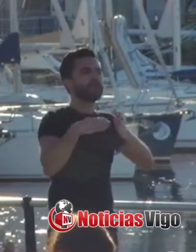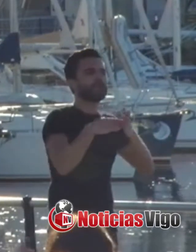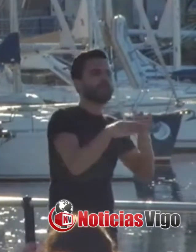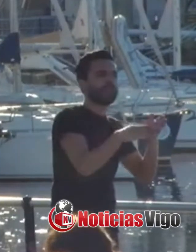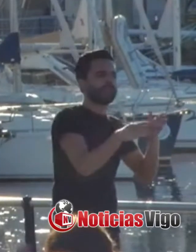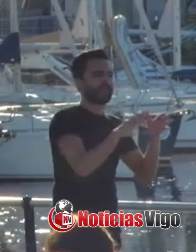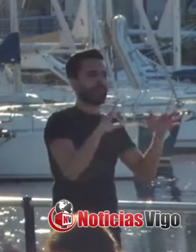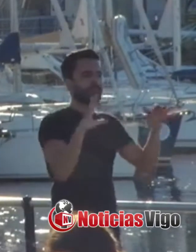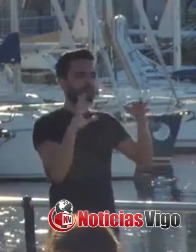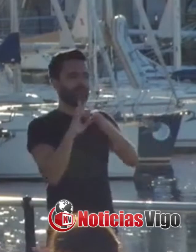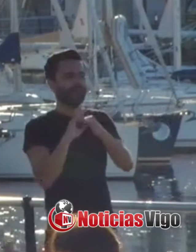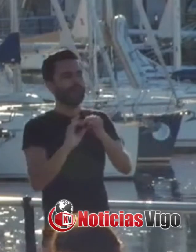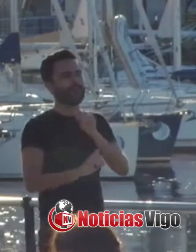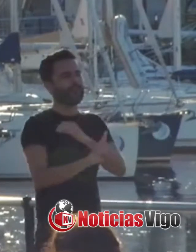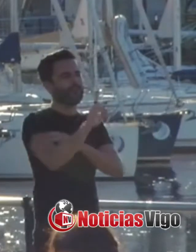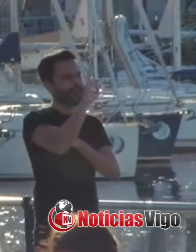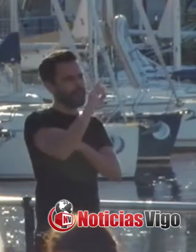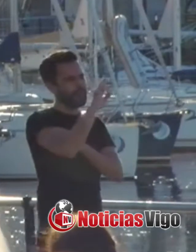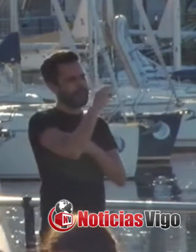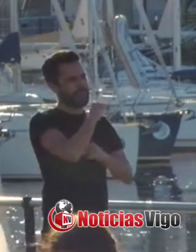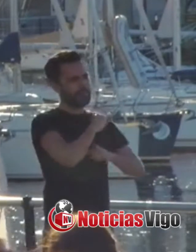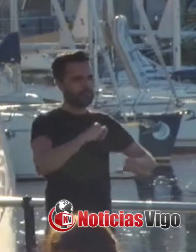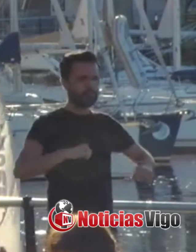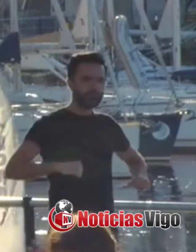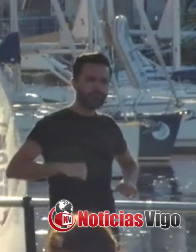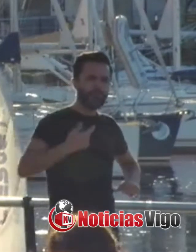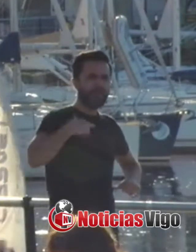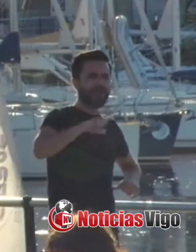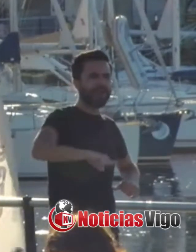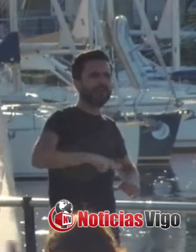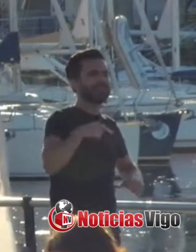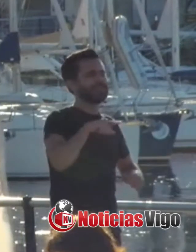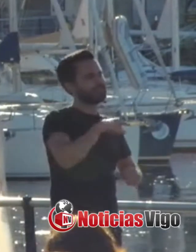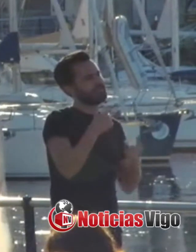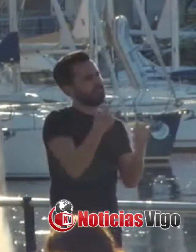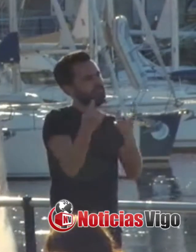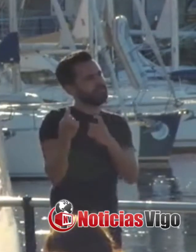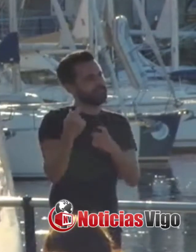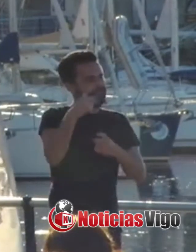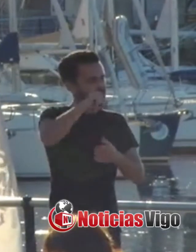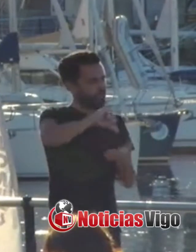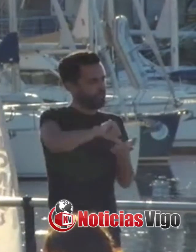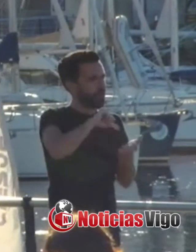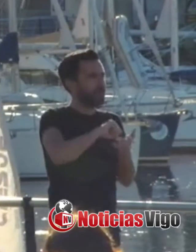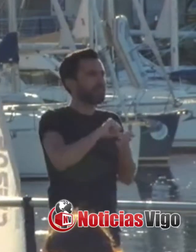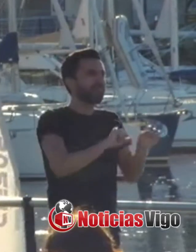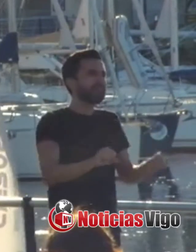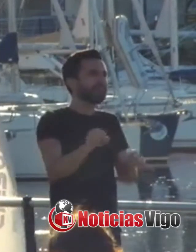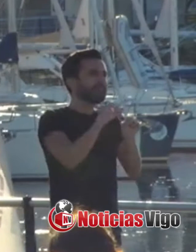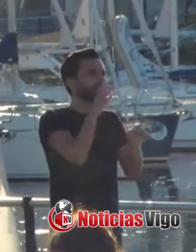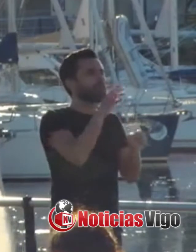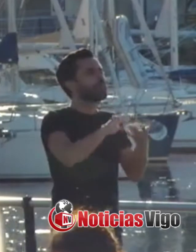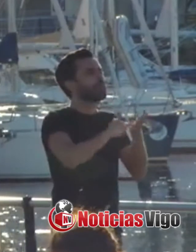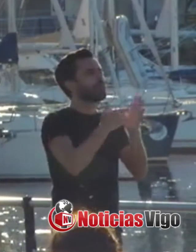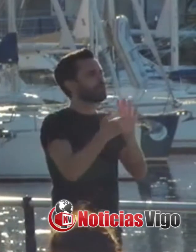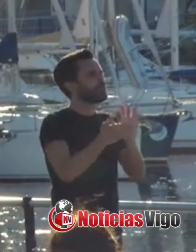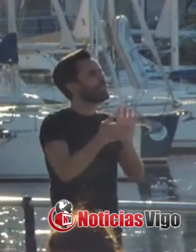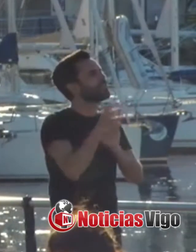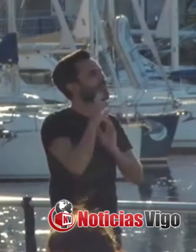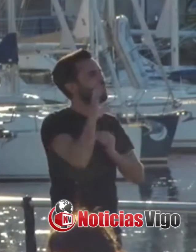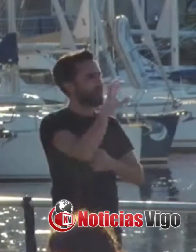proxectos que necesita esta cidade e defendelos, porque son proxectos de país.